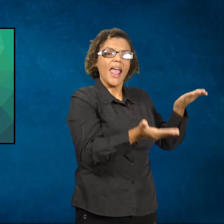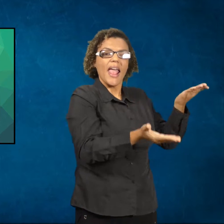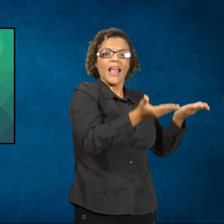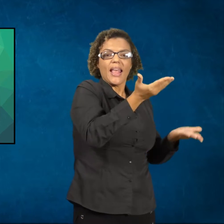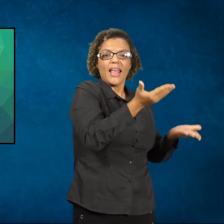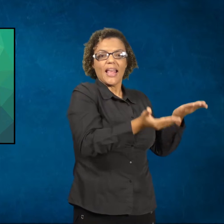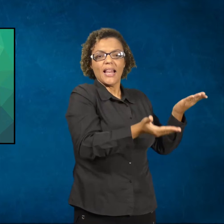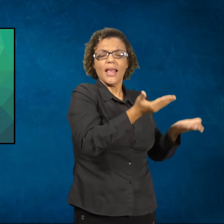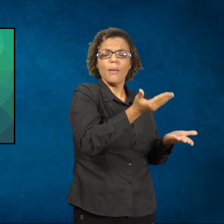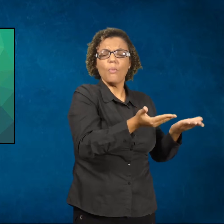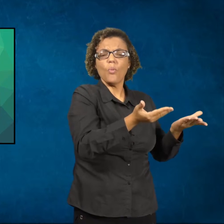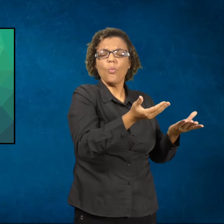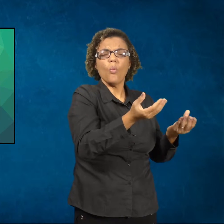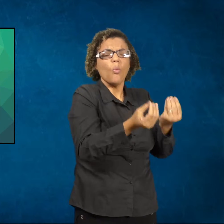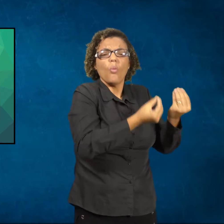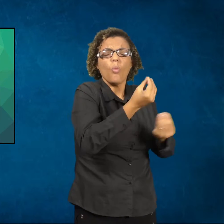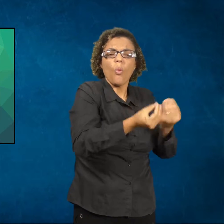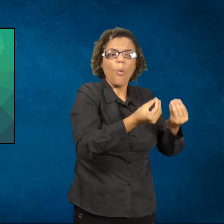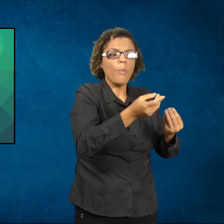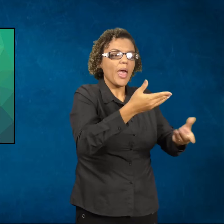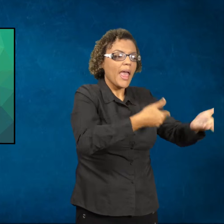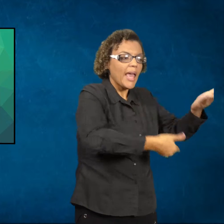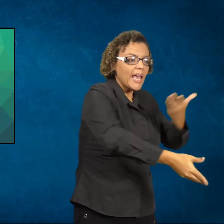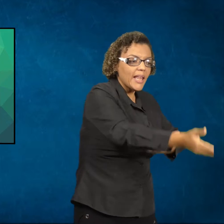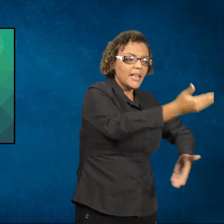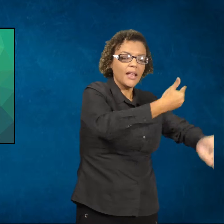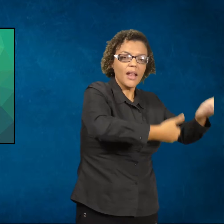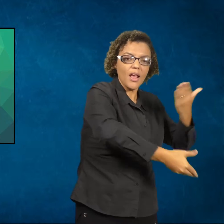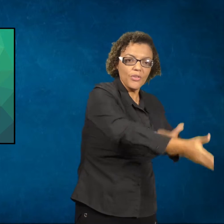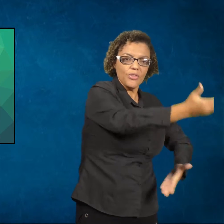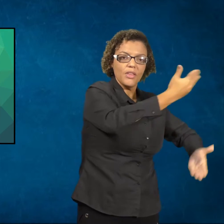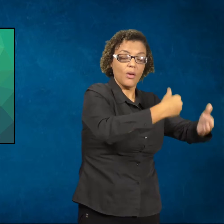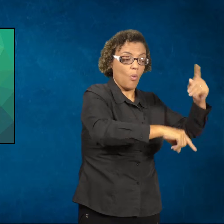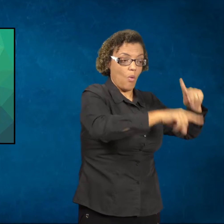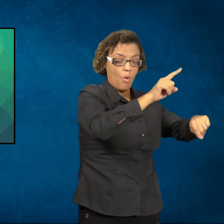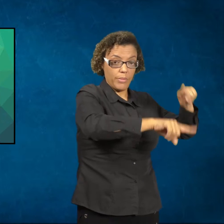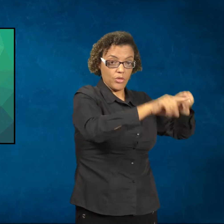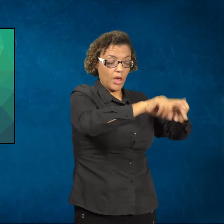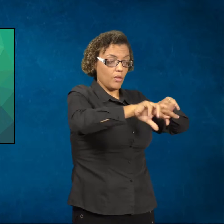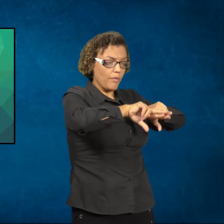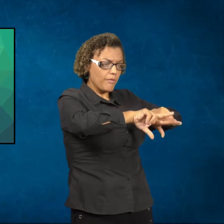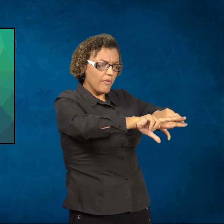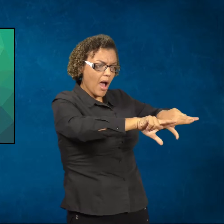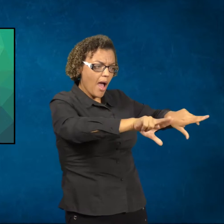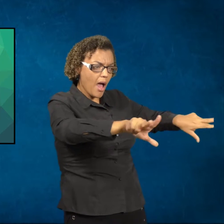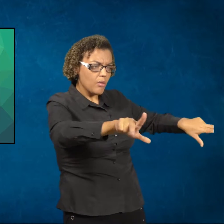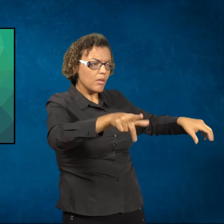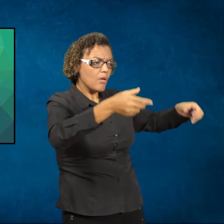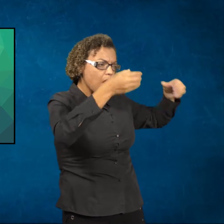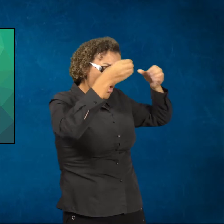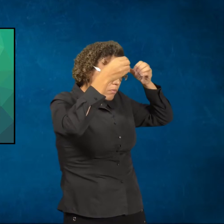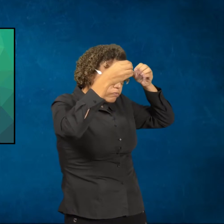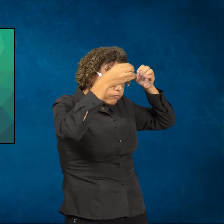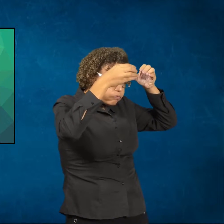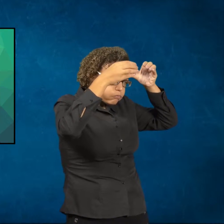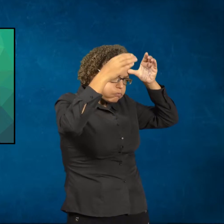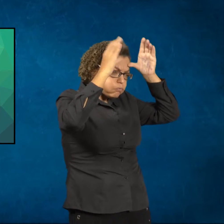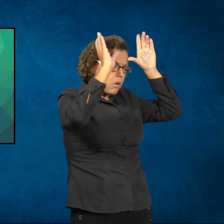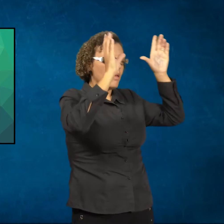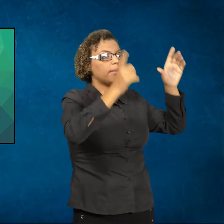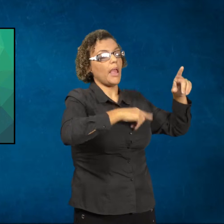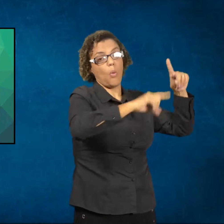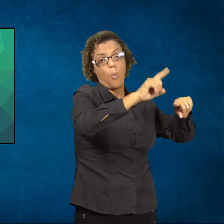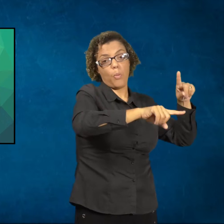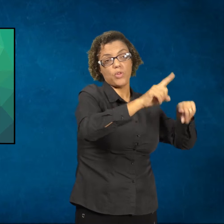equilíbrio no sentido de interagir com uma série de objetos que já são, de certa forma, conhecidos, que não